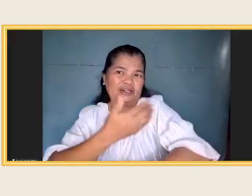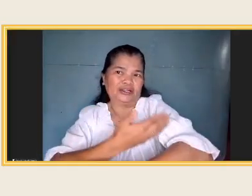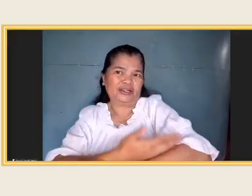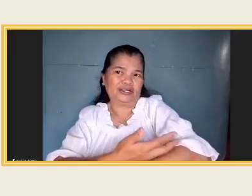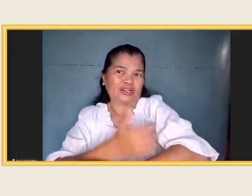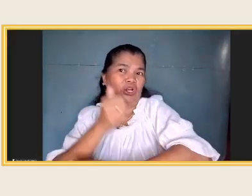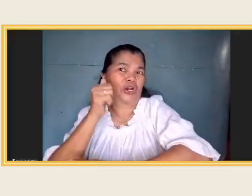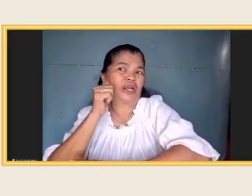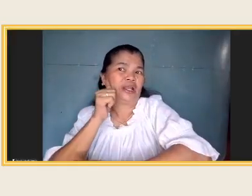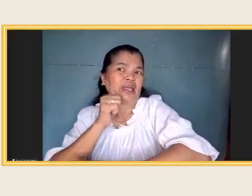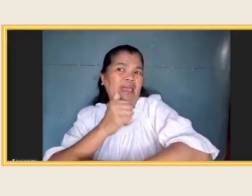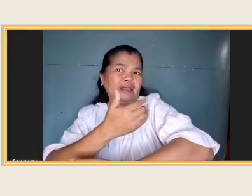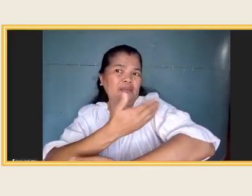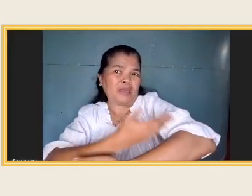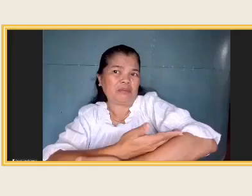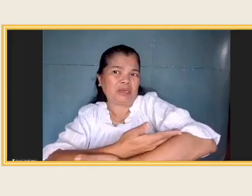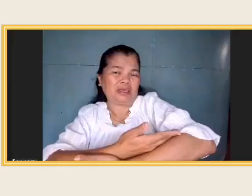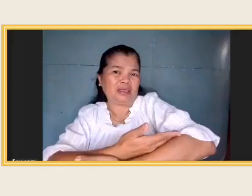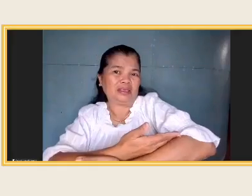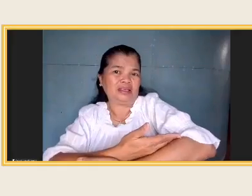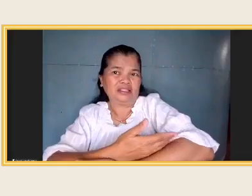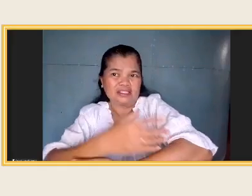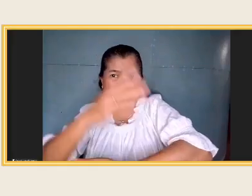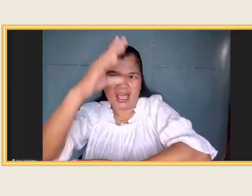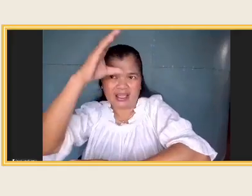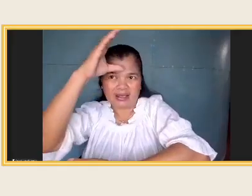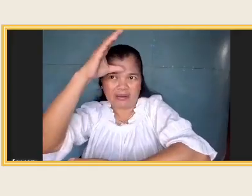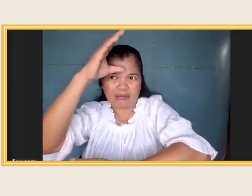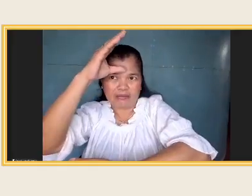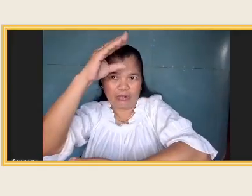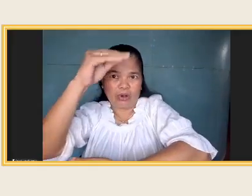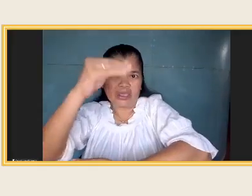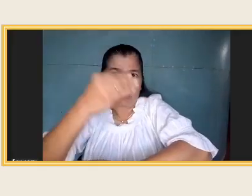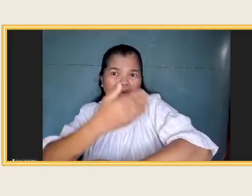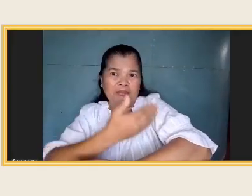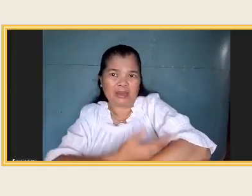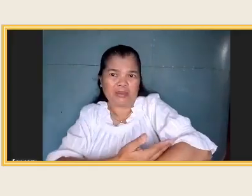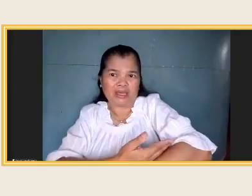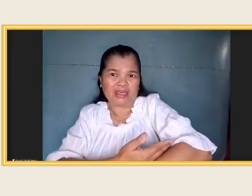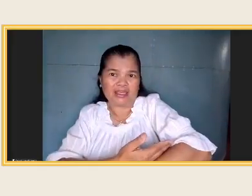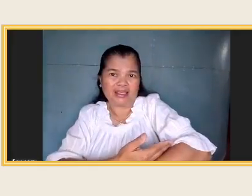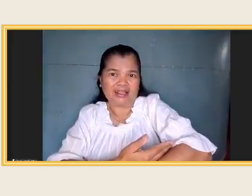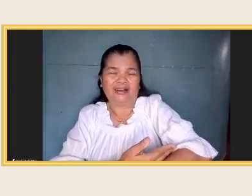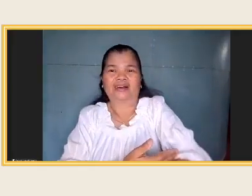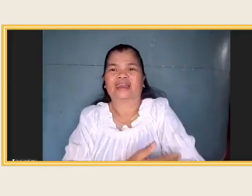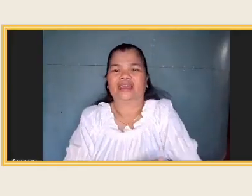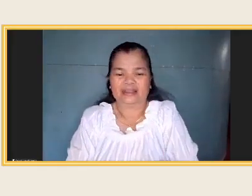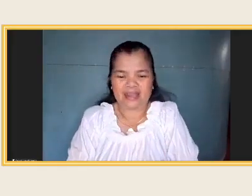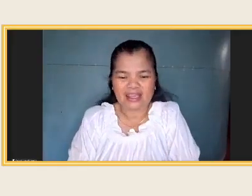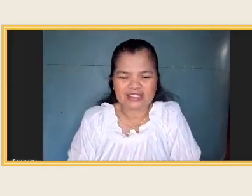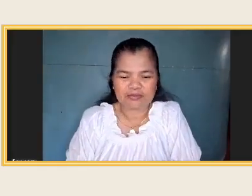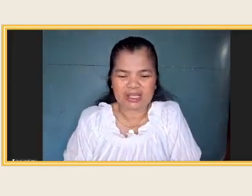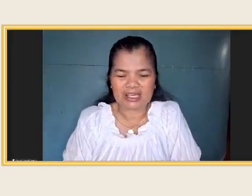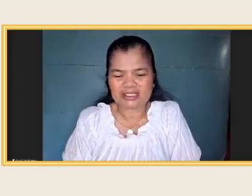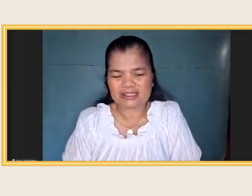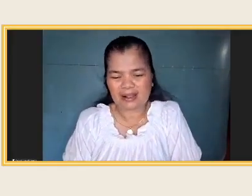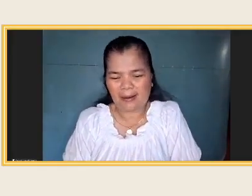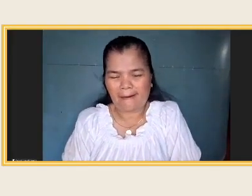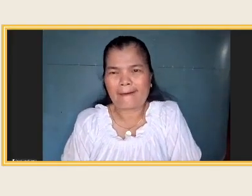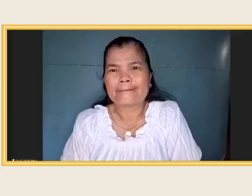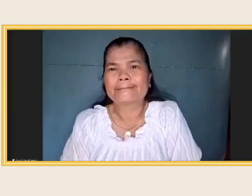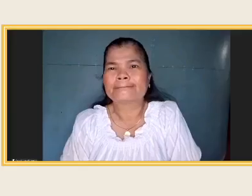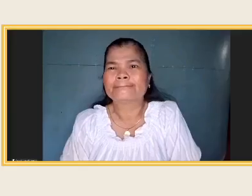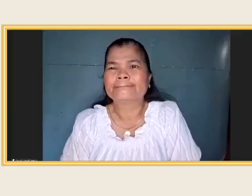daughter, girl, and baby. Son, boy, and baby. Okay. Next,